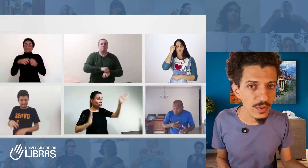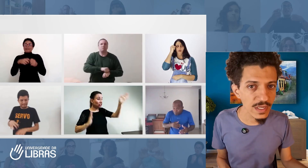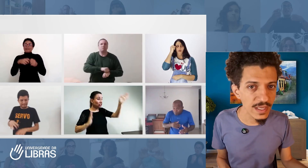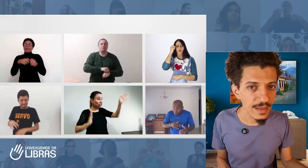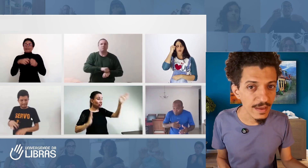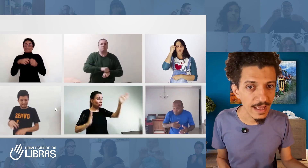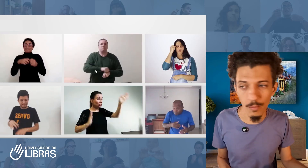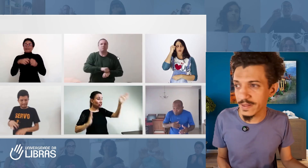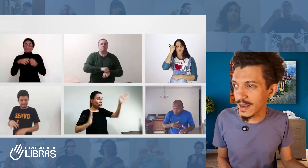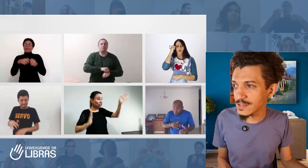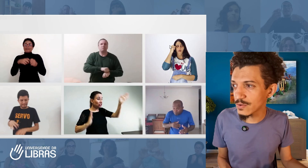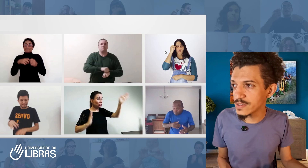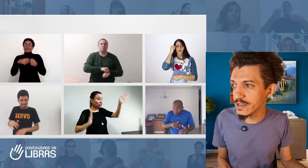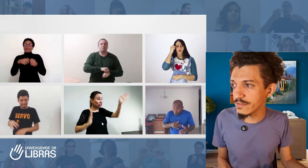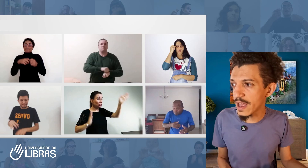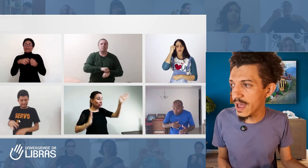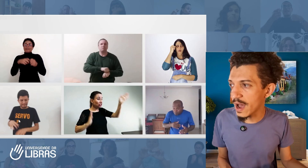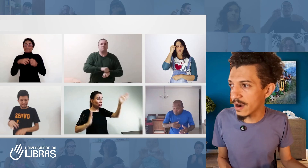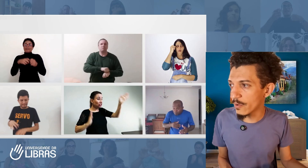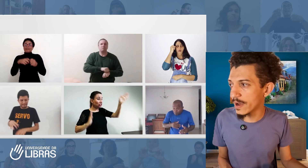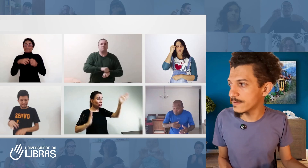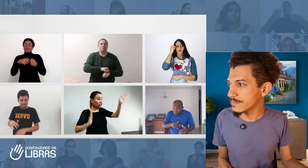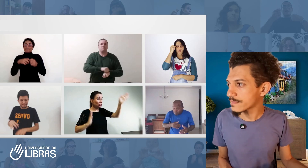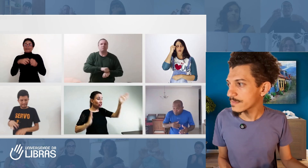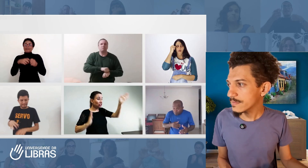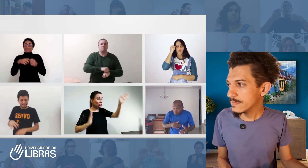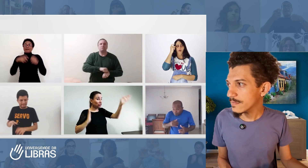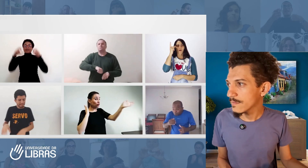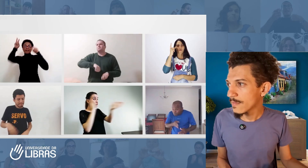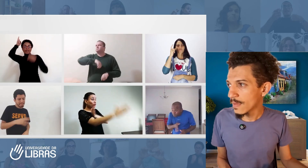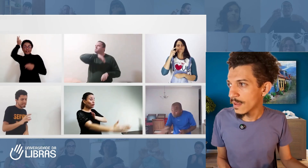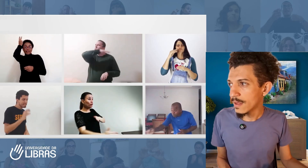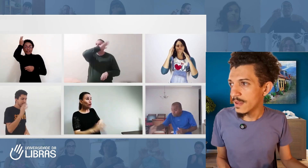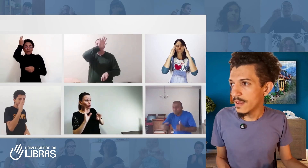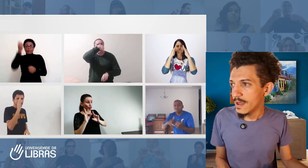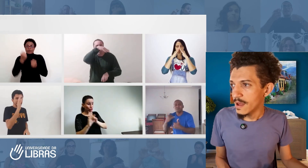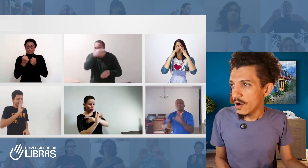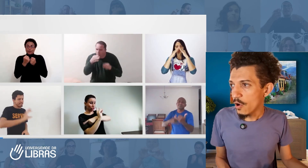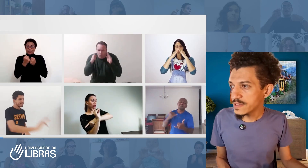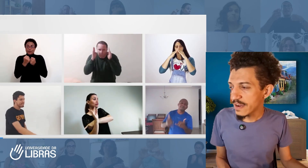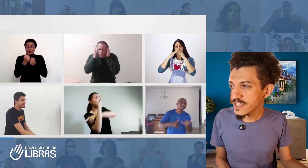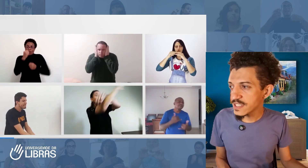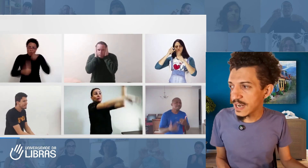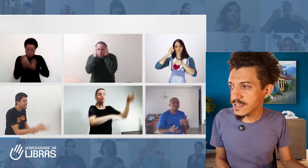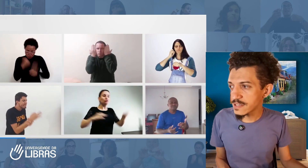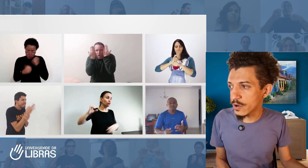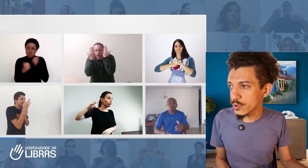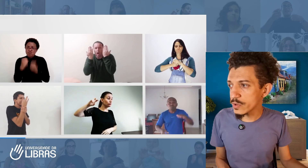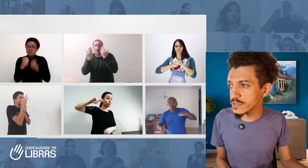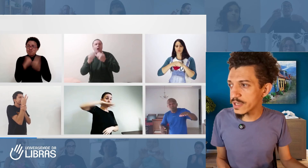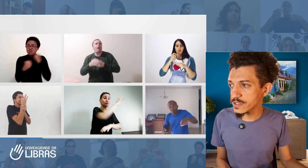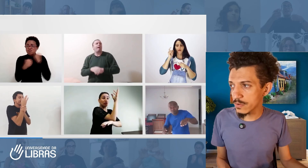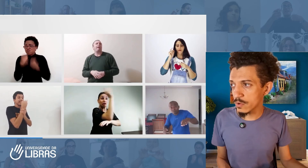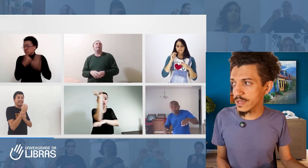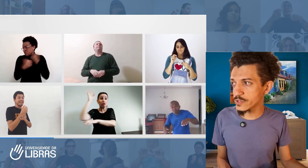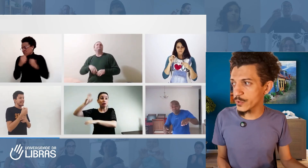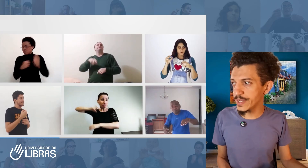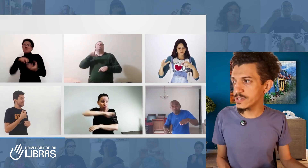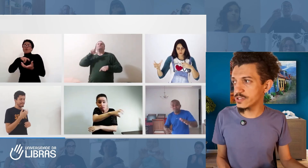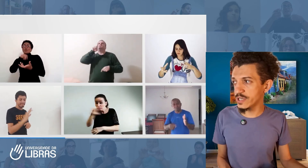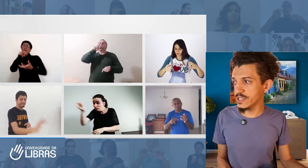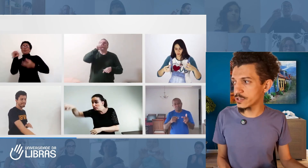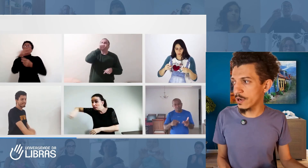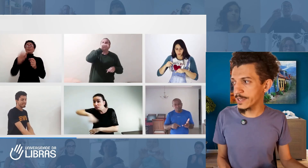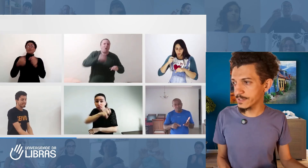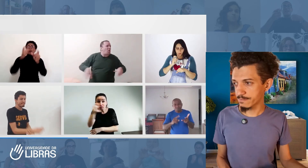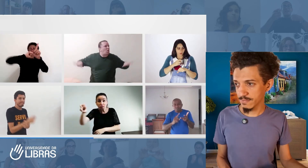pessoas aqui. Uma delas, inclusive, é a Luana. Observa a sinalização. Tudo isso aqui são contações